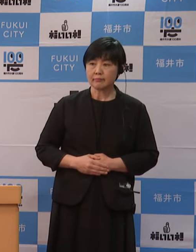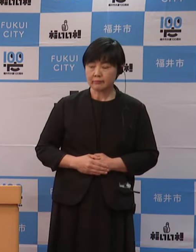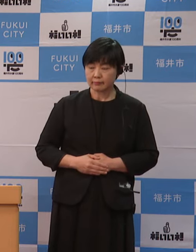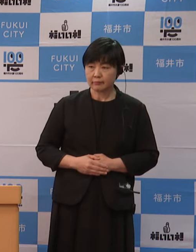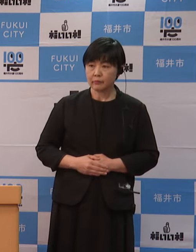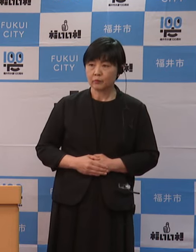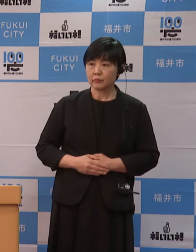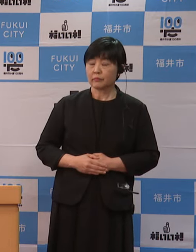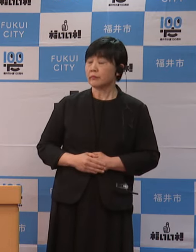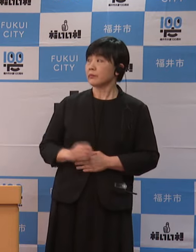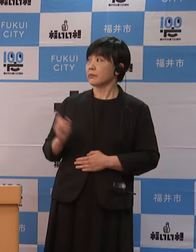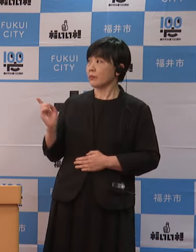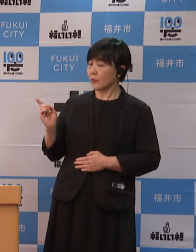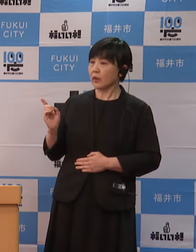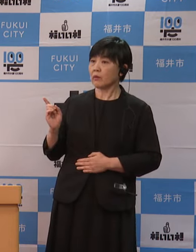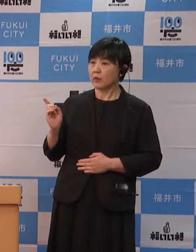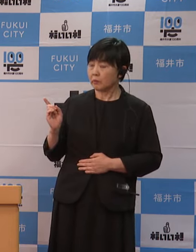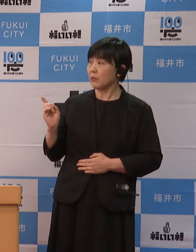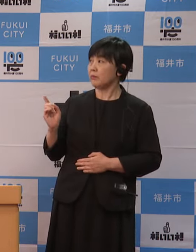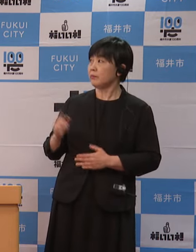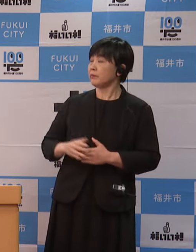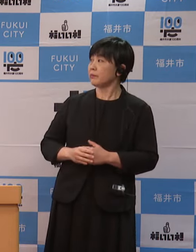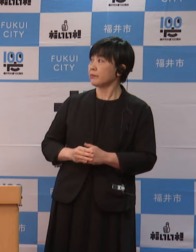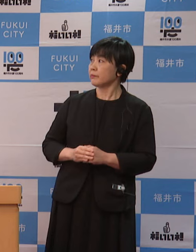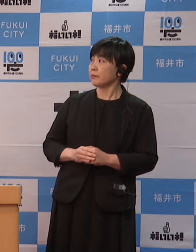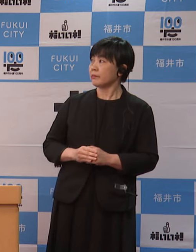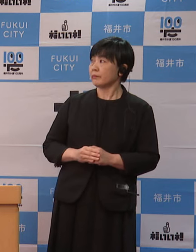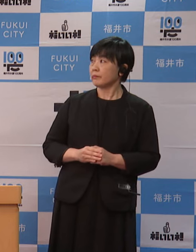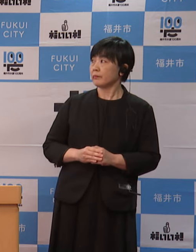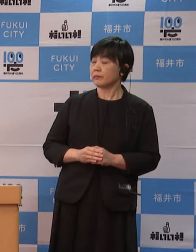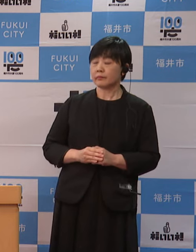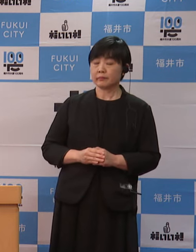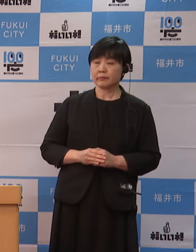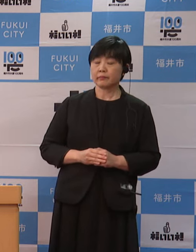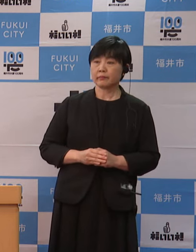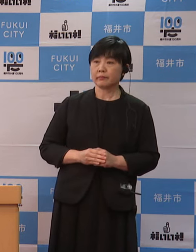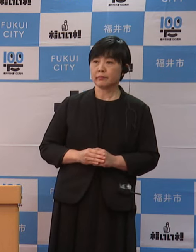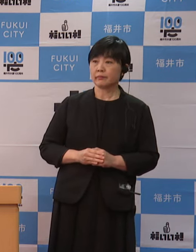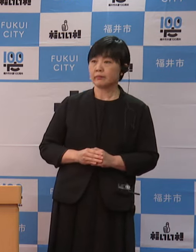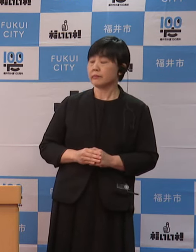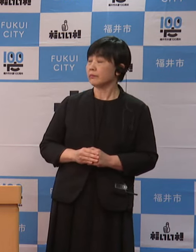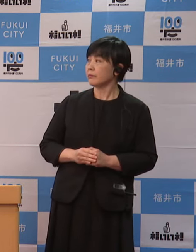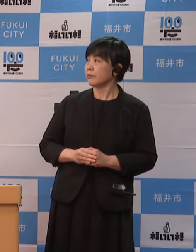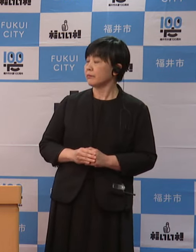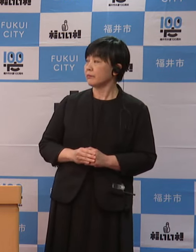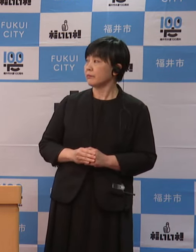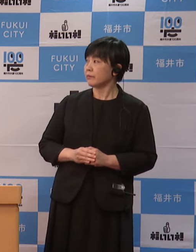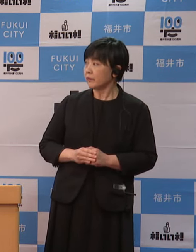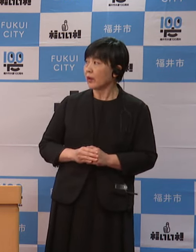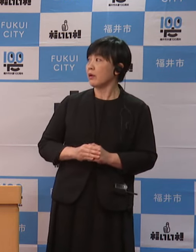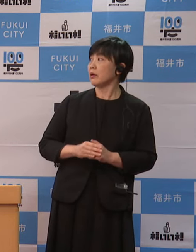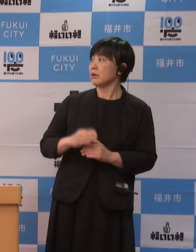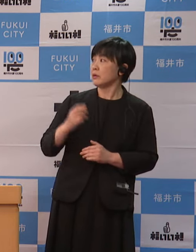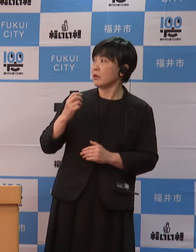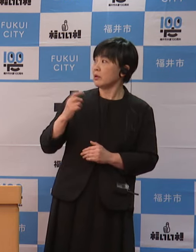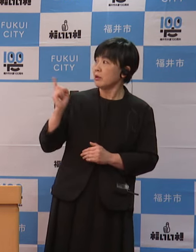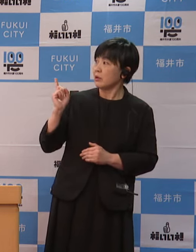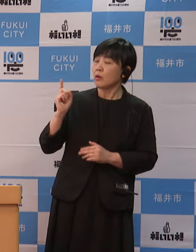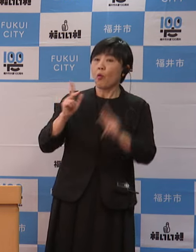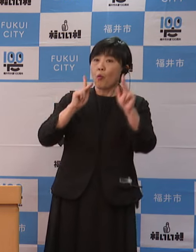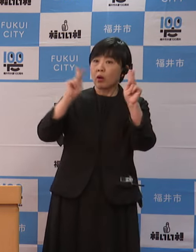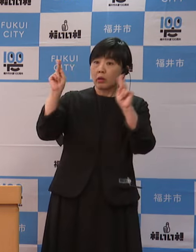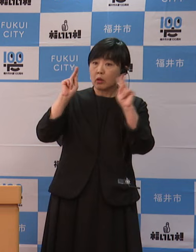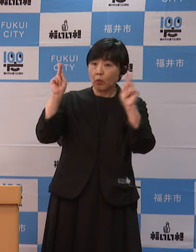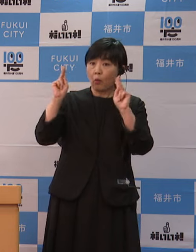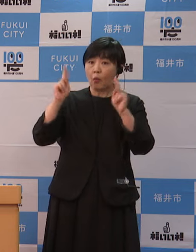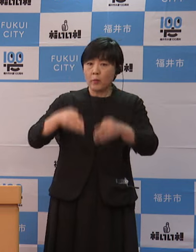この、どういうかね、一断面といいますか、そういったことですが、これはですね、企業家の育